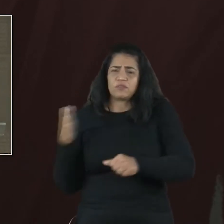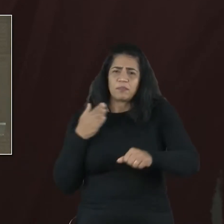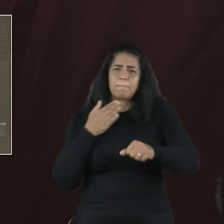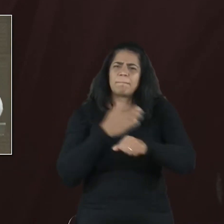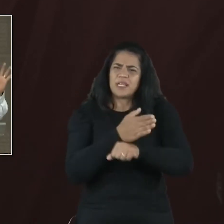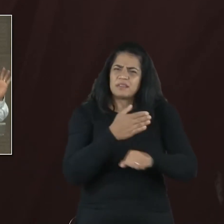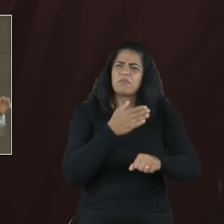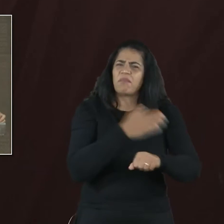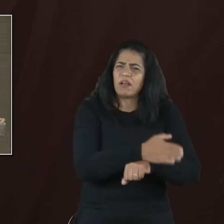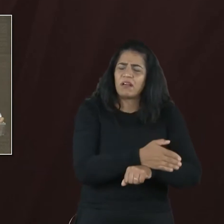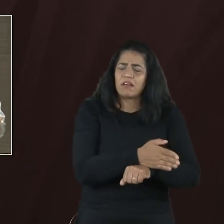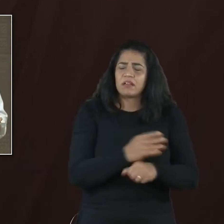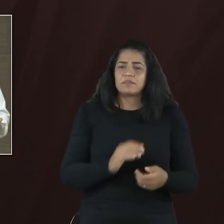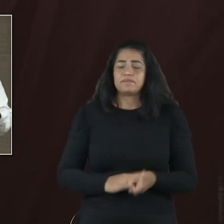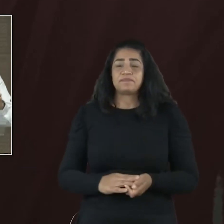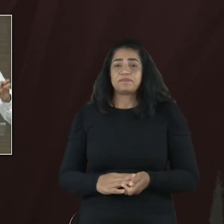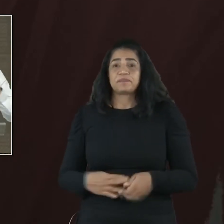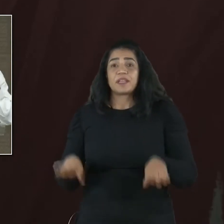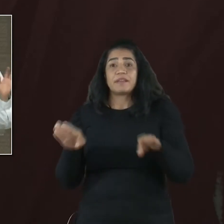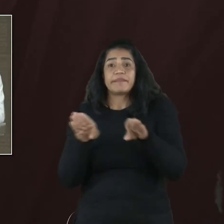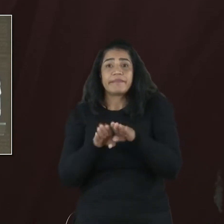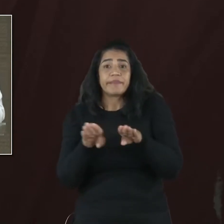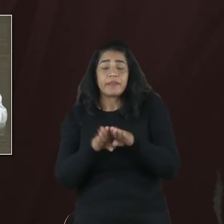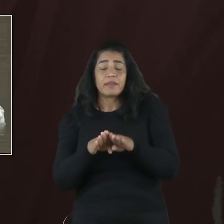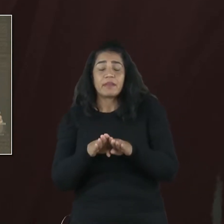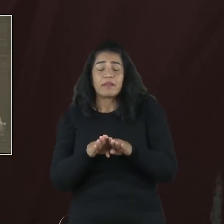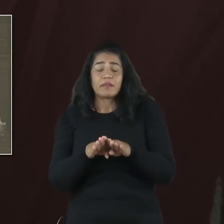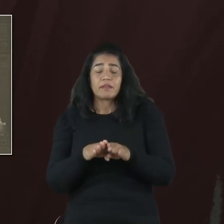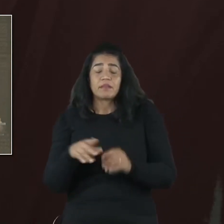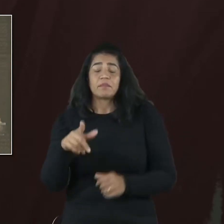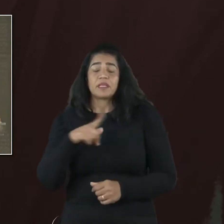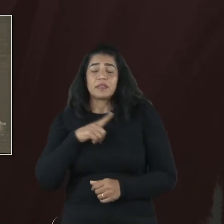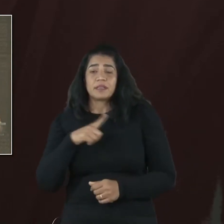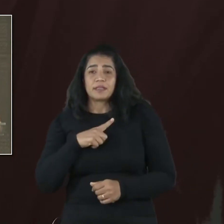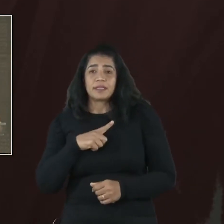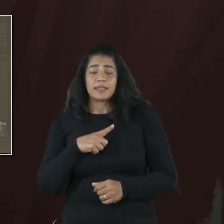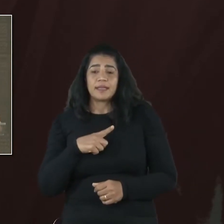das irmãs em várias igrejas estão ganhando muitas mulheres.